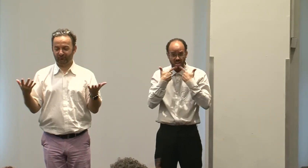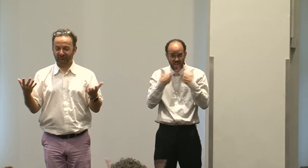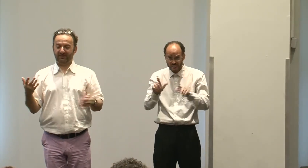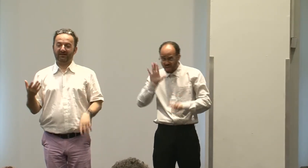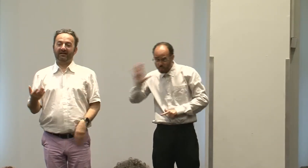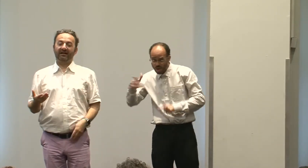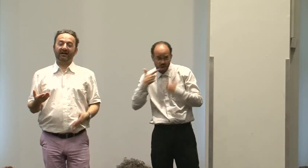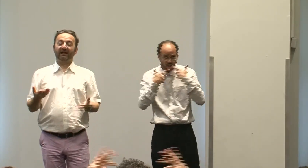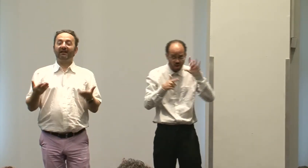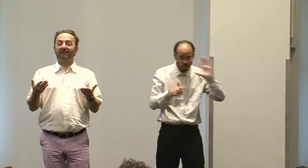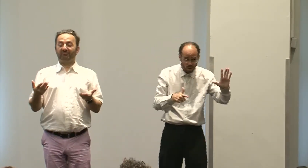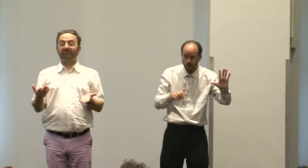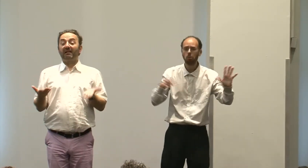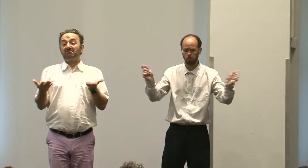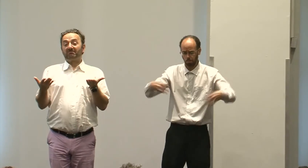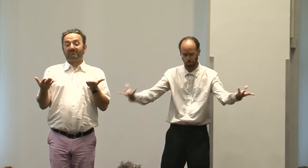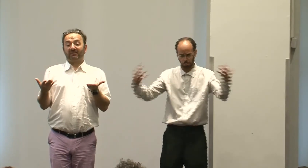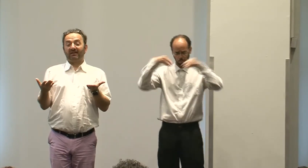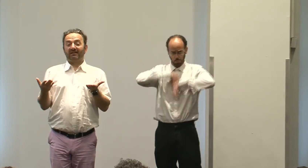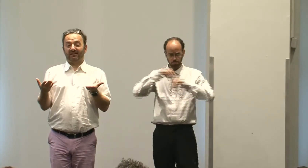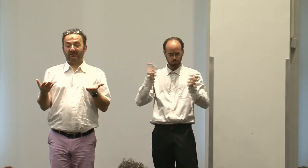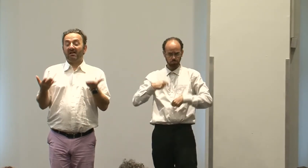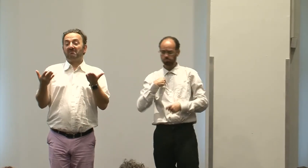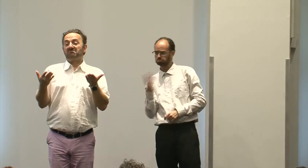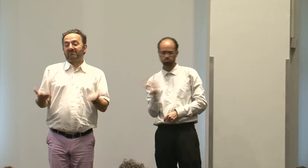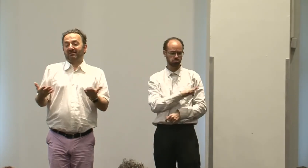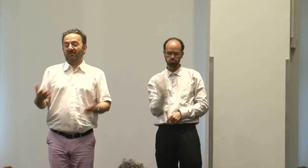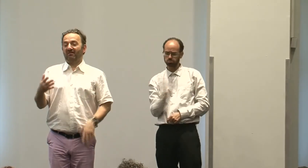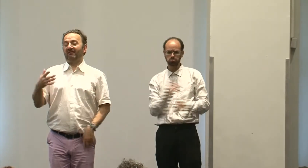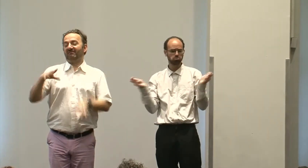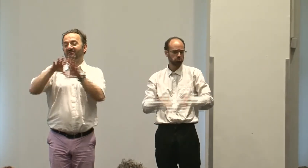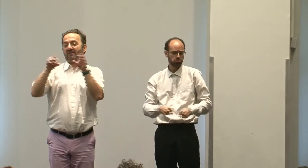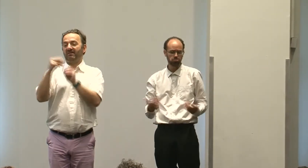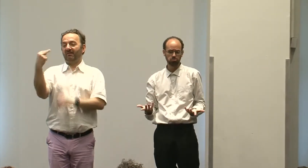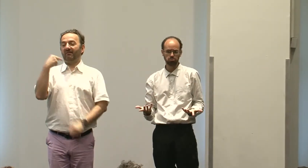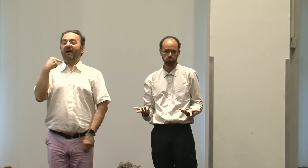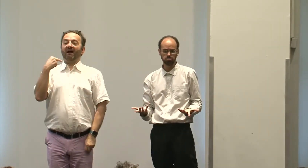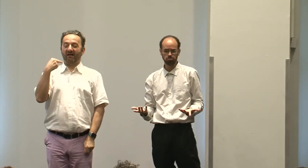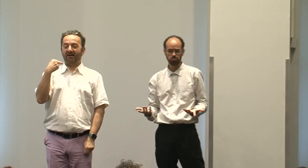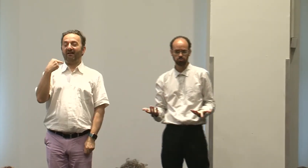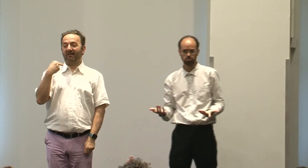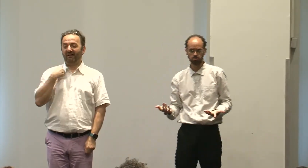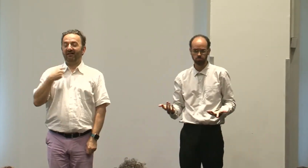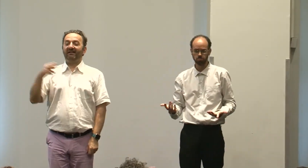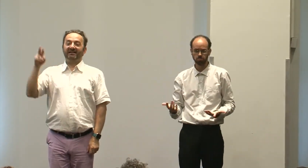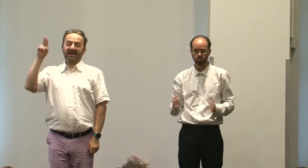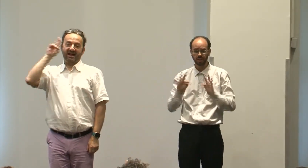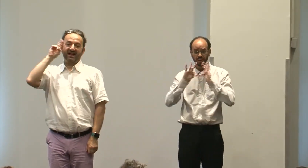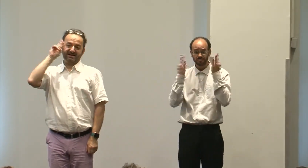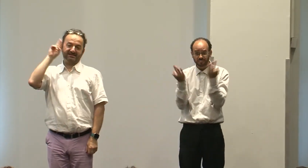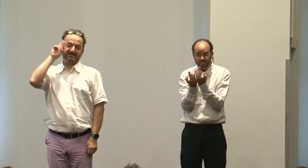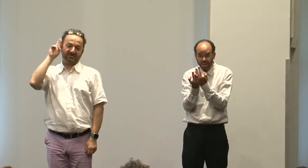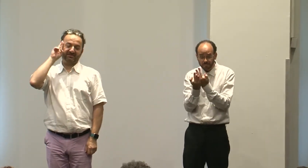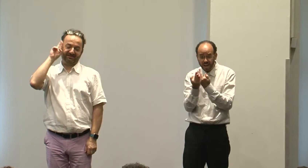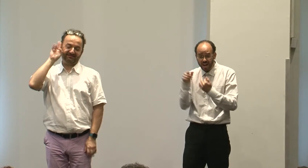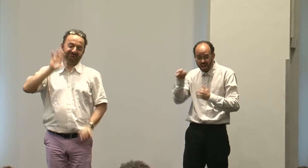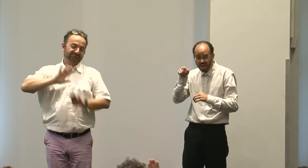e sinaliza, pode fazer os dois. A criança pode ter as duas línguas dentro de si, isso não é um